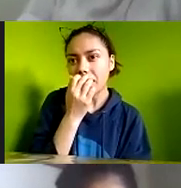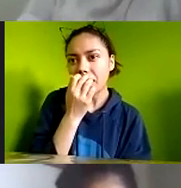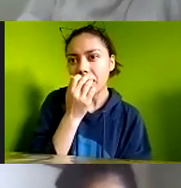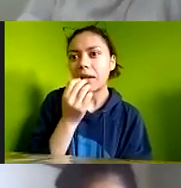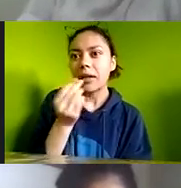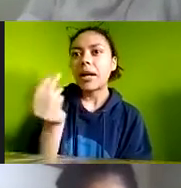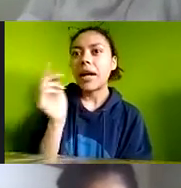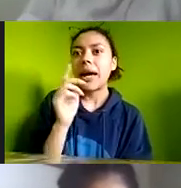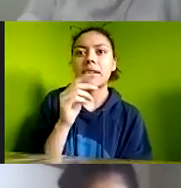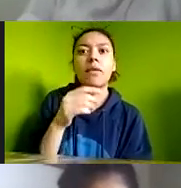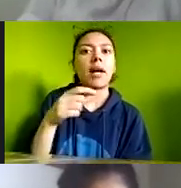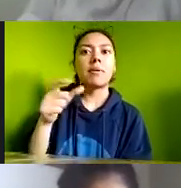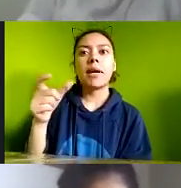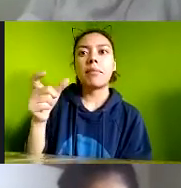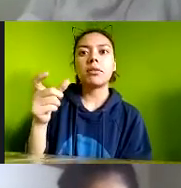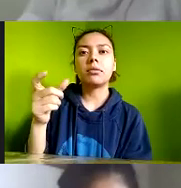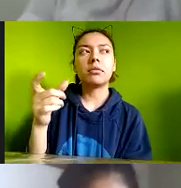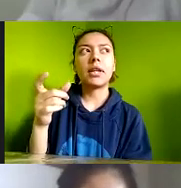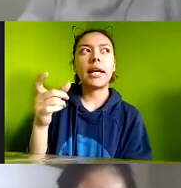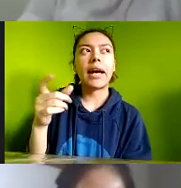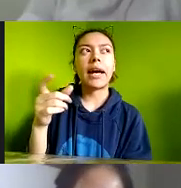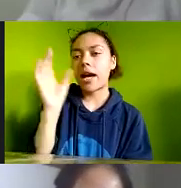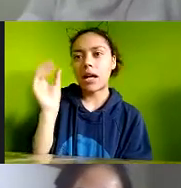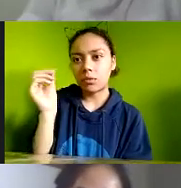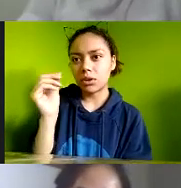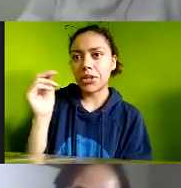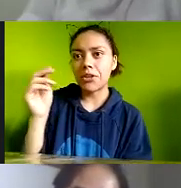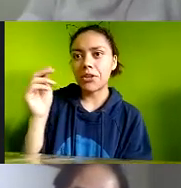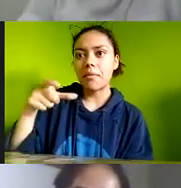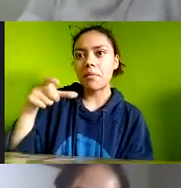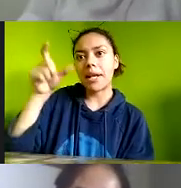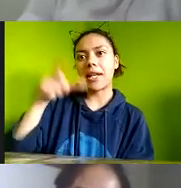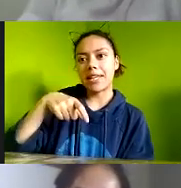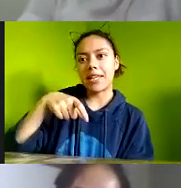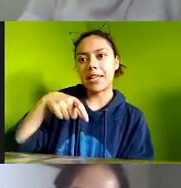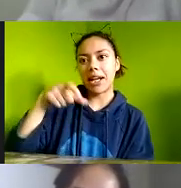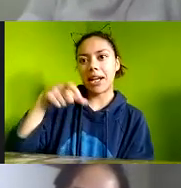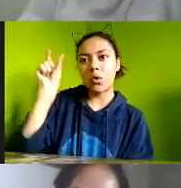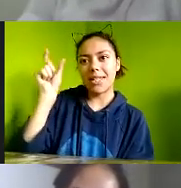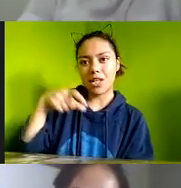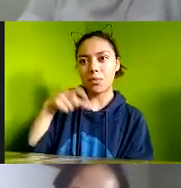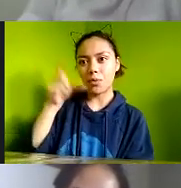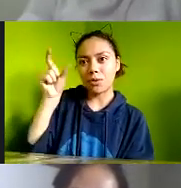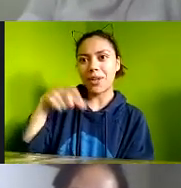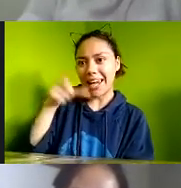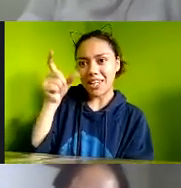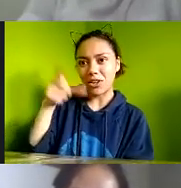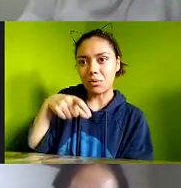mexicana. Es que igual a mí me, bueno, ya hace unos años, a mí me habían enseñado que la Q es así como de ladito,